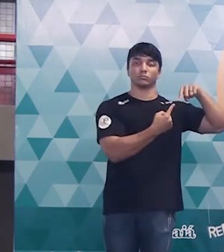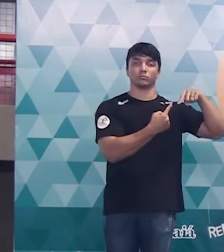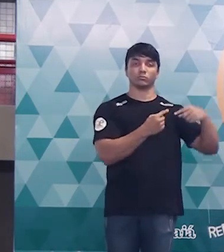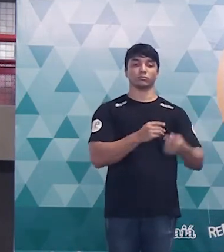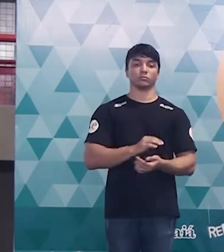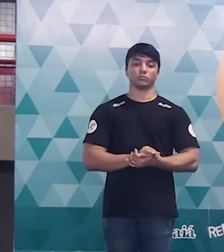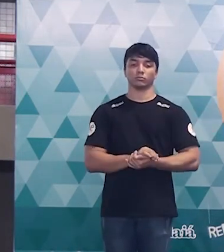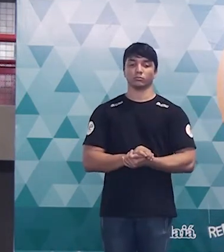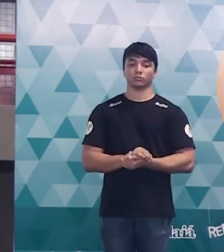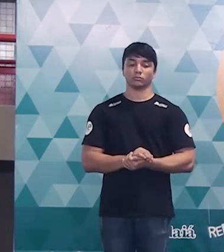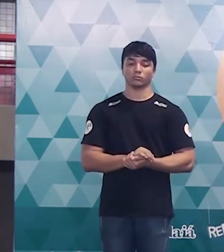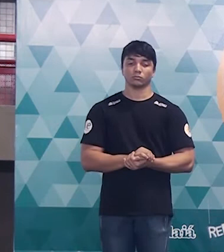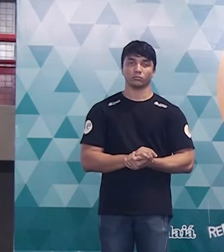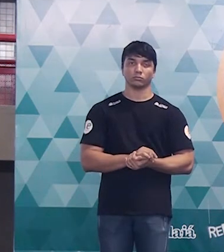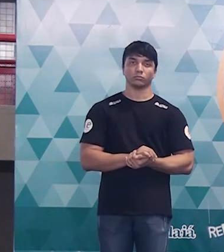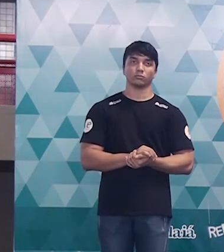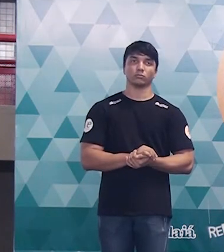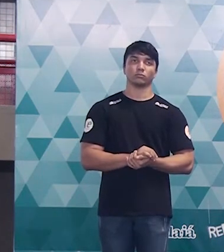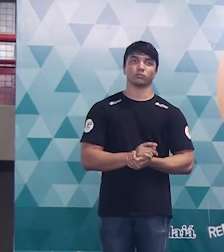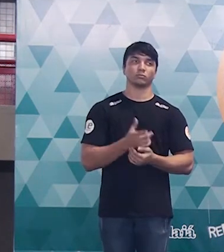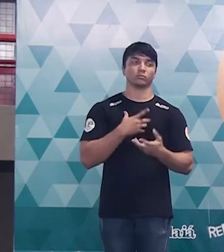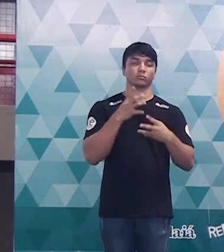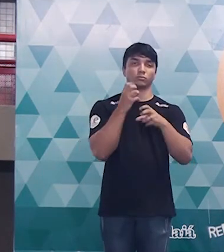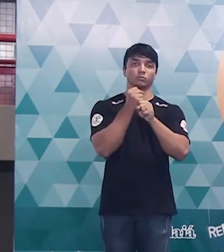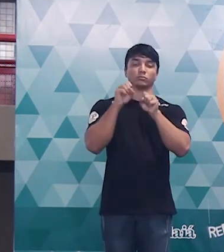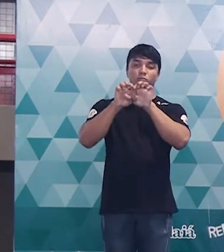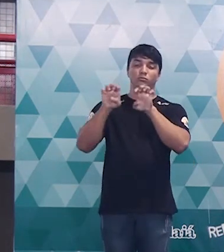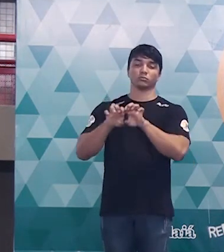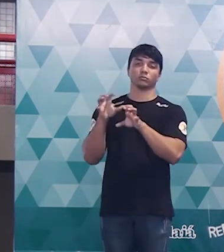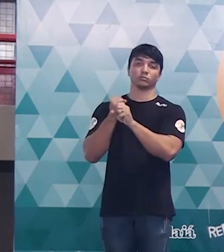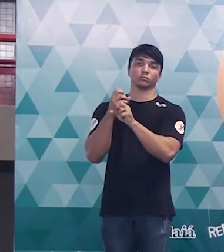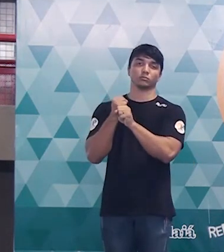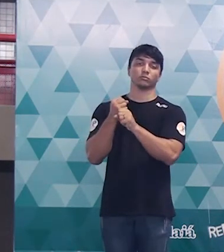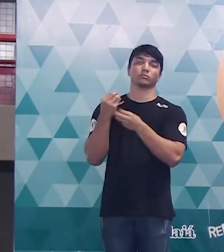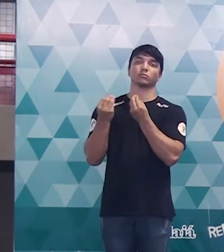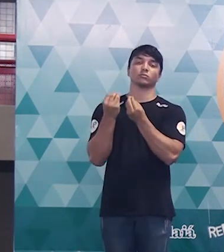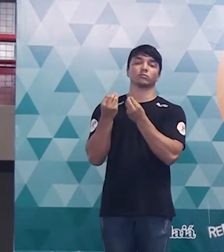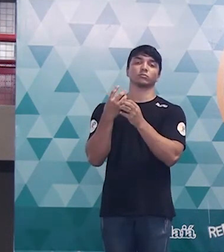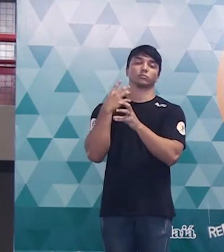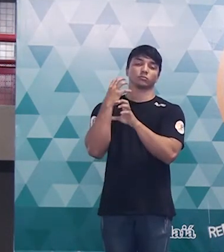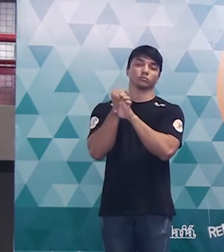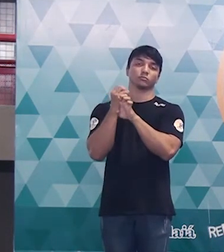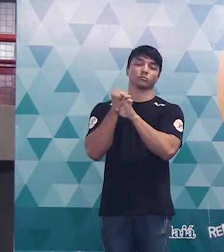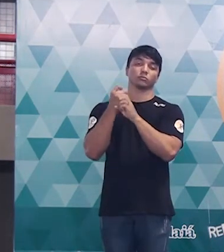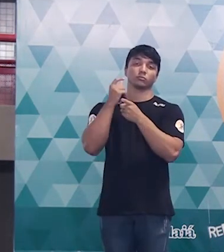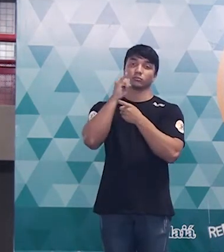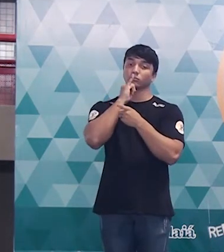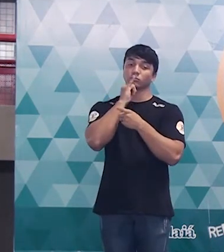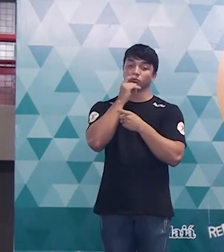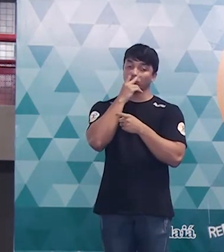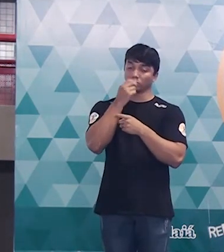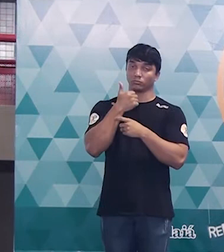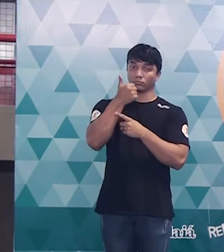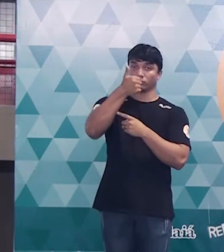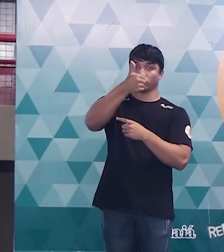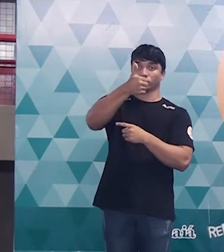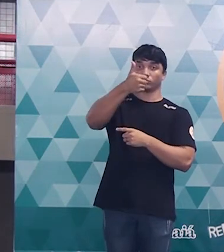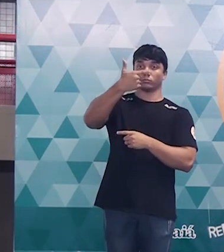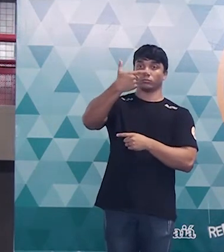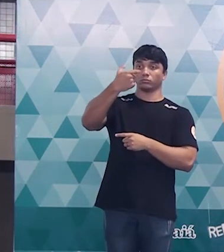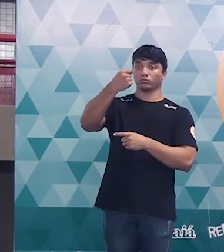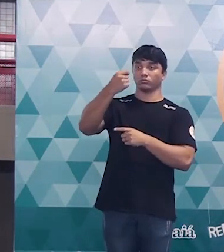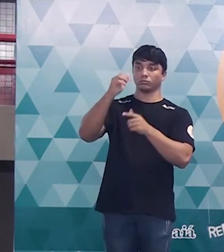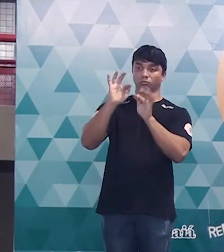Inversamente. Então vamos ter a nossa equação desse modo aí, tentando simplificar. 120 dá